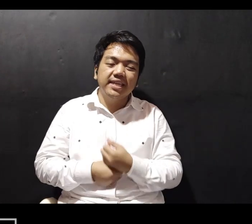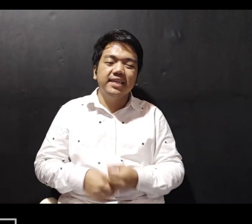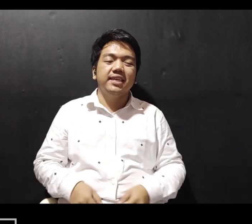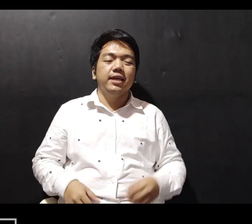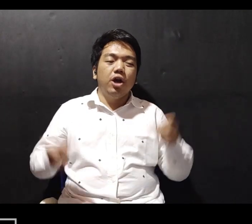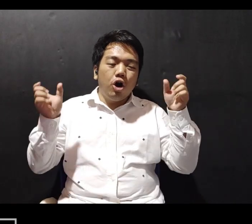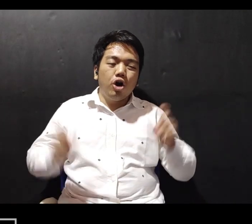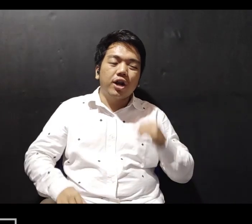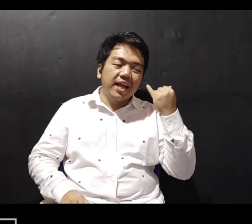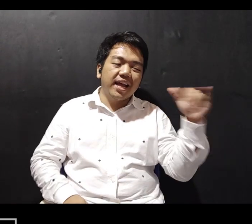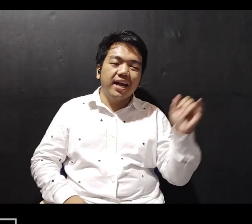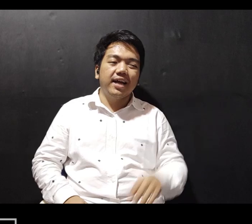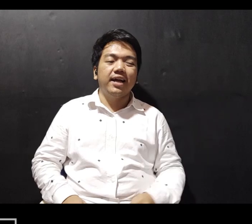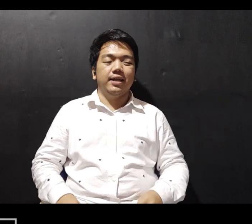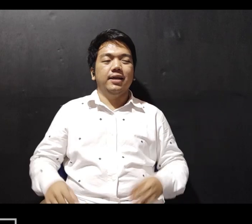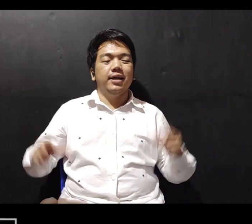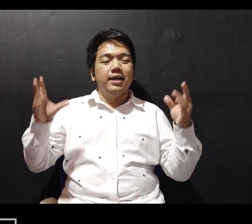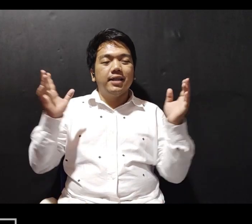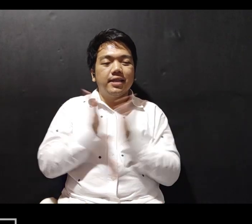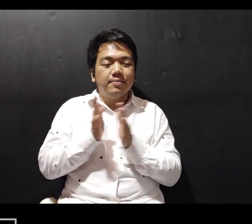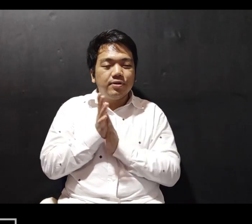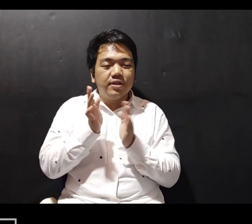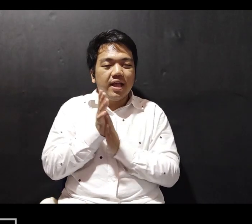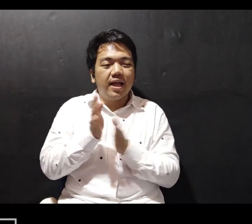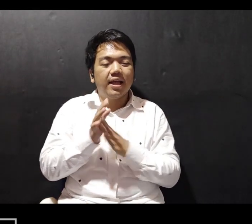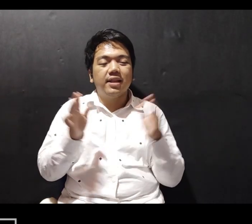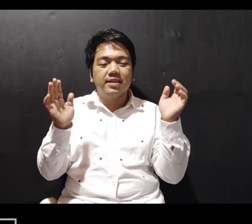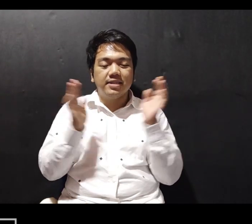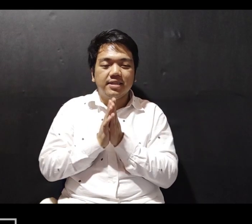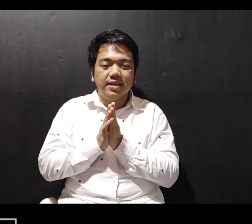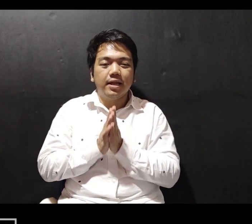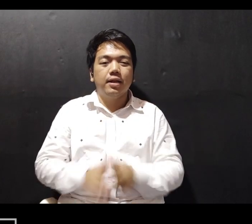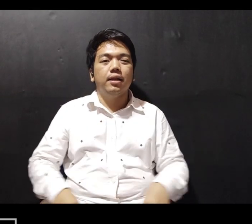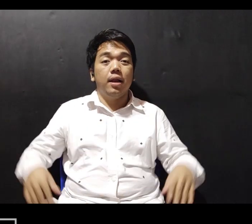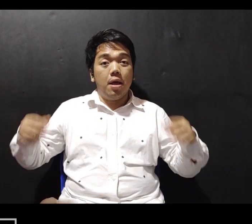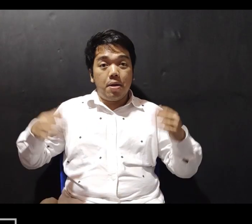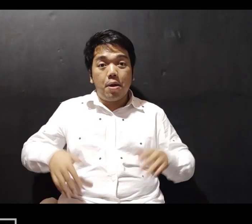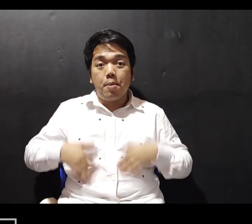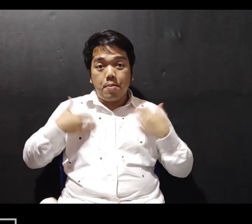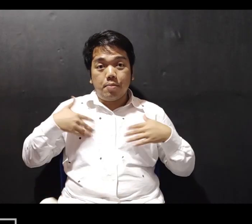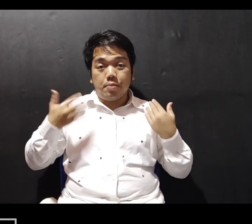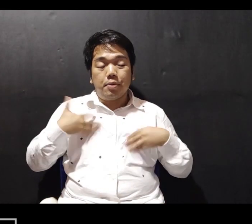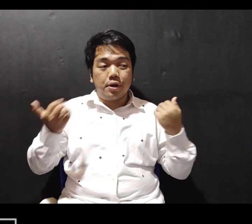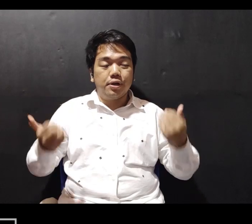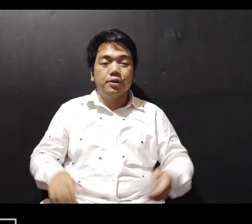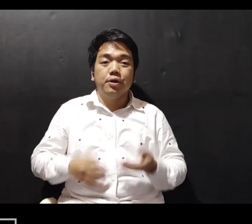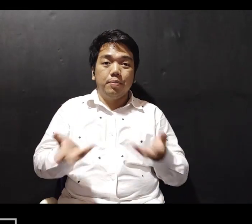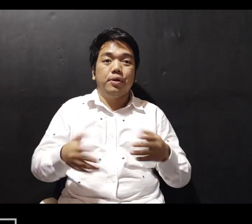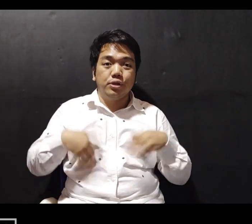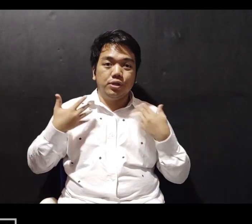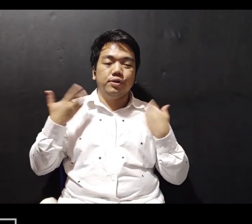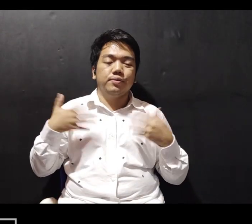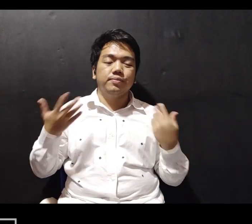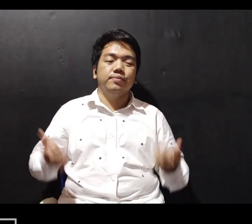menjadi bagian tepuk tangan dan bagian pemberi semangat." Anak ini adalah seorang anak yang tahu menjaga hatinya. Anak ini